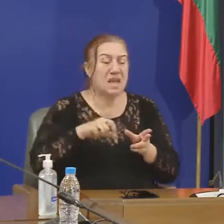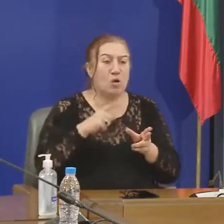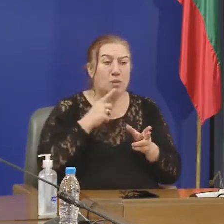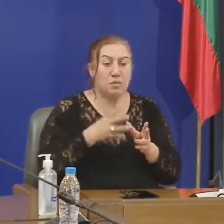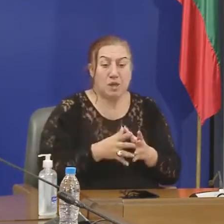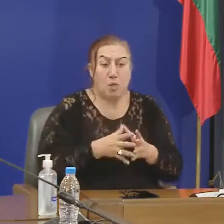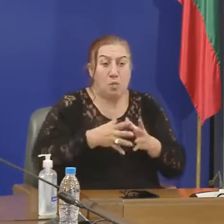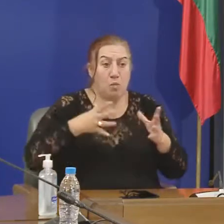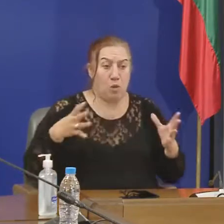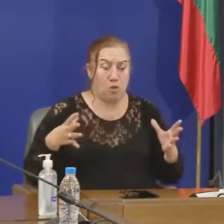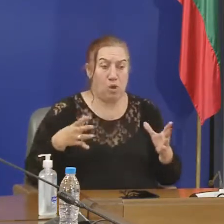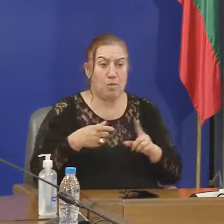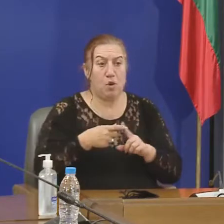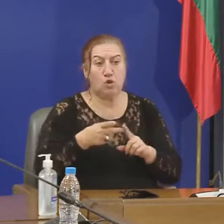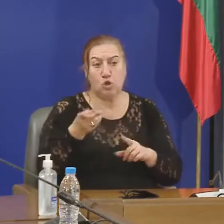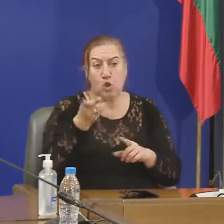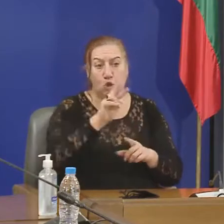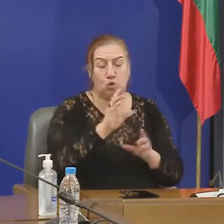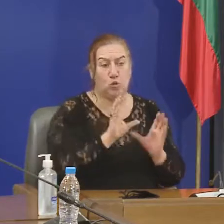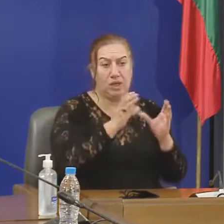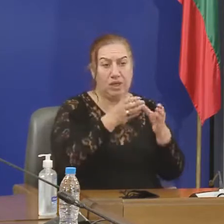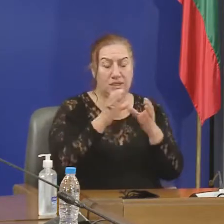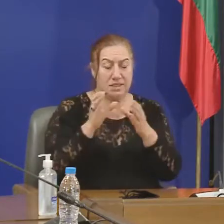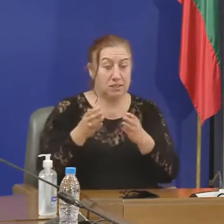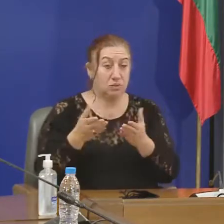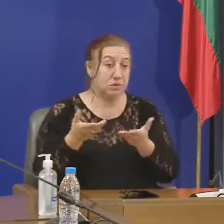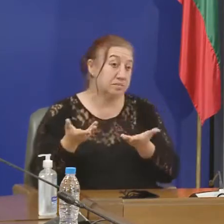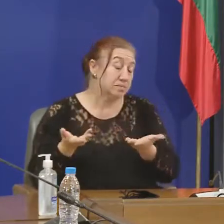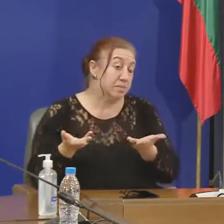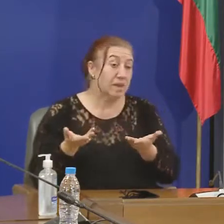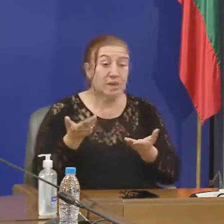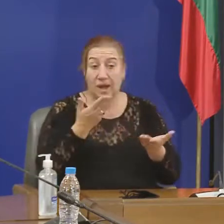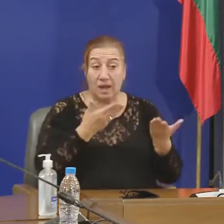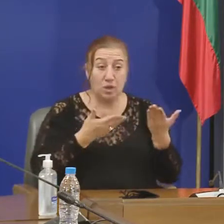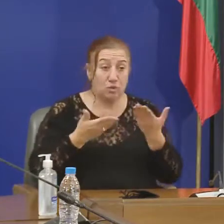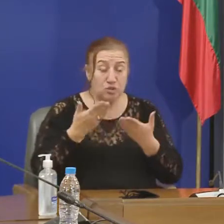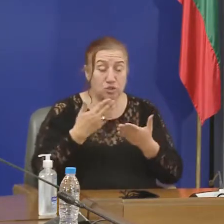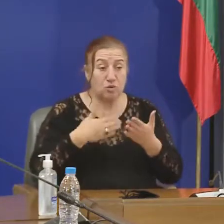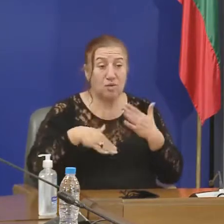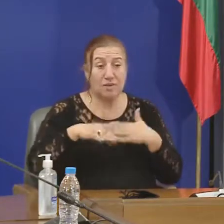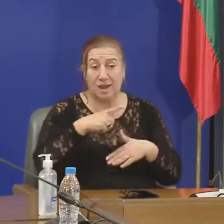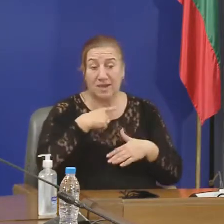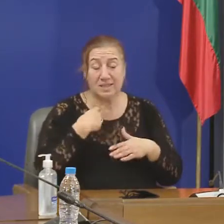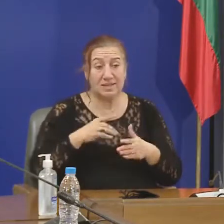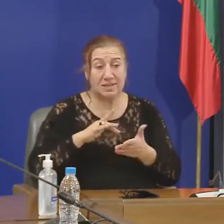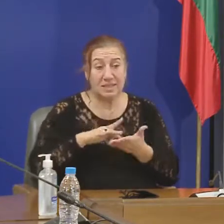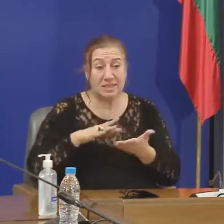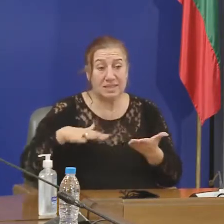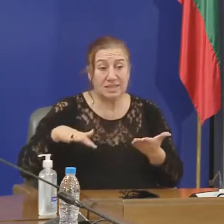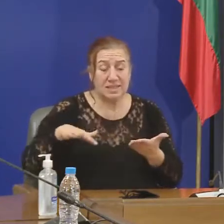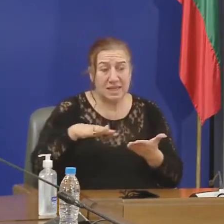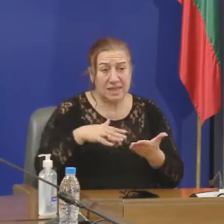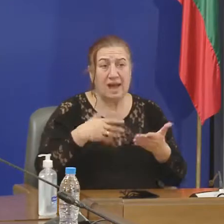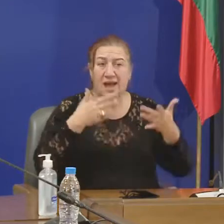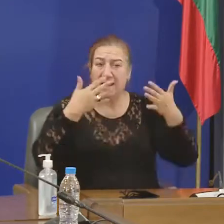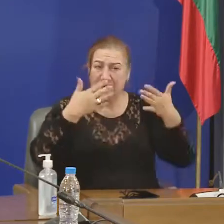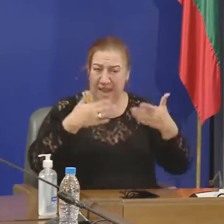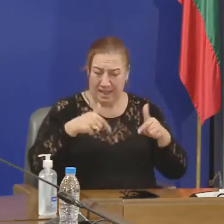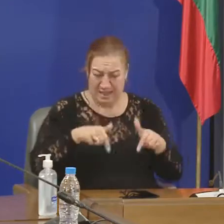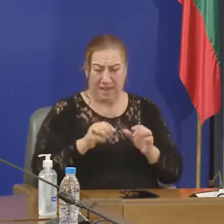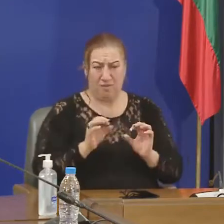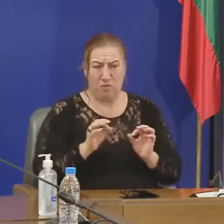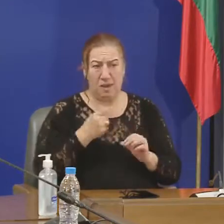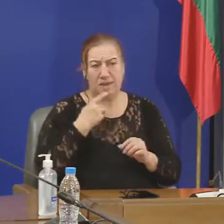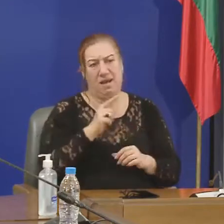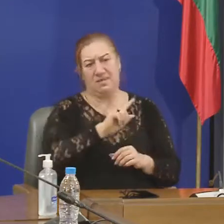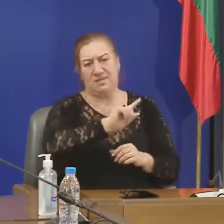сектори. Дали училищата са най-епидемичната среда? Данните в момента по-скоро казват не.